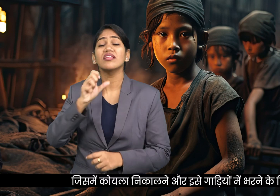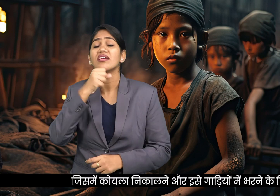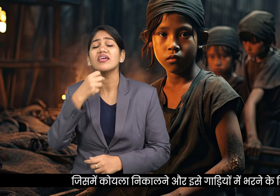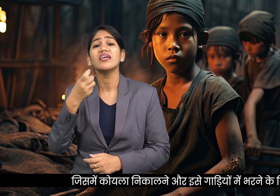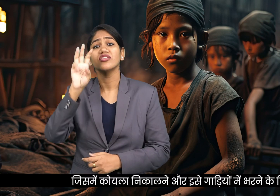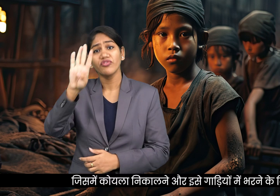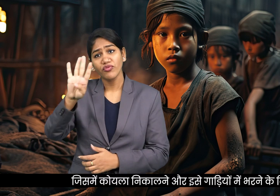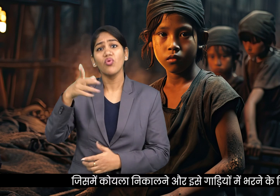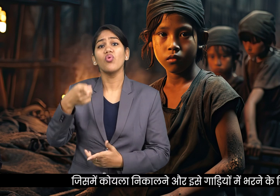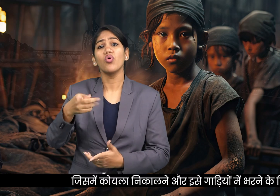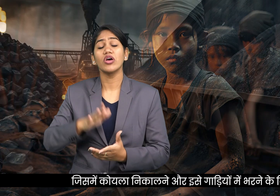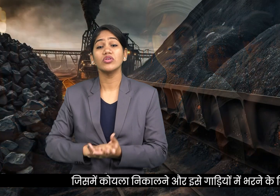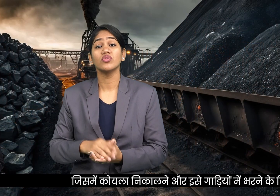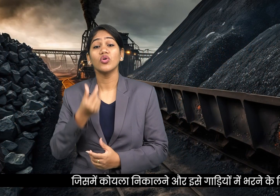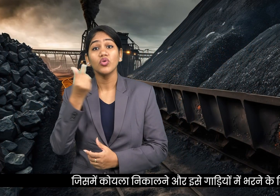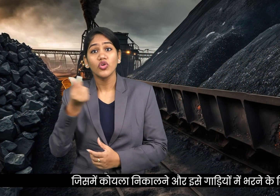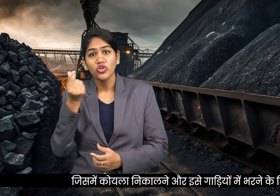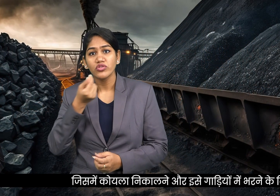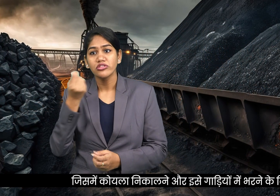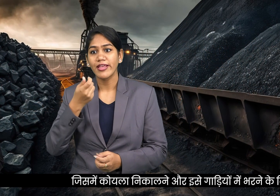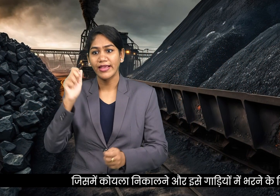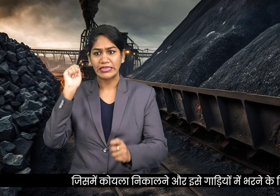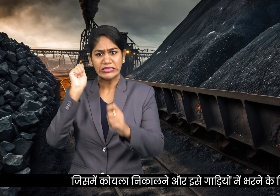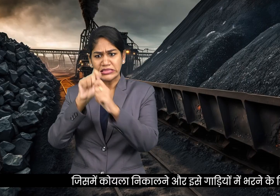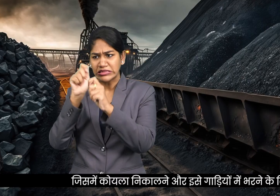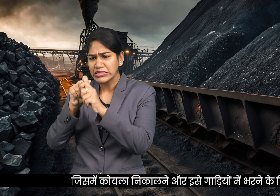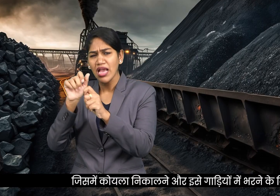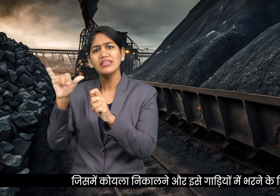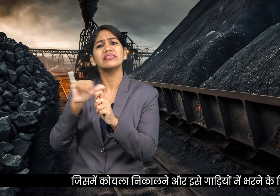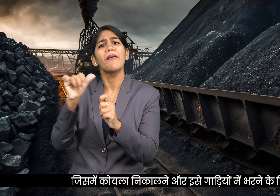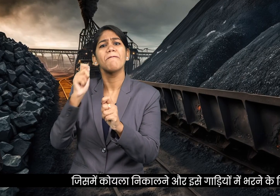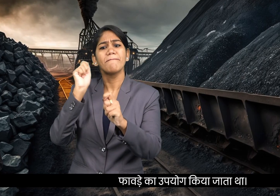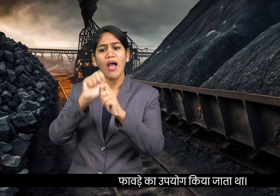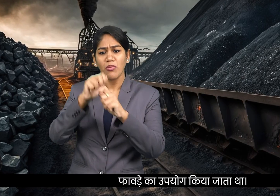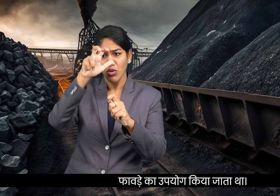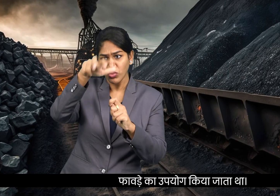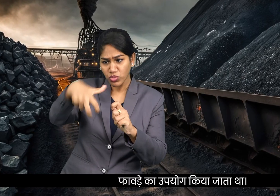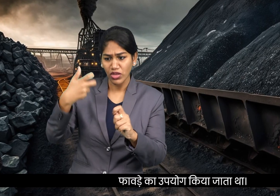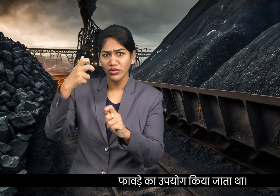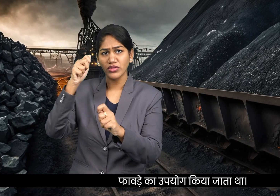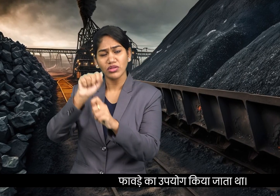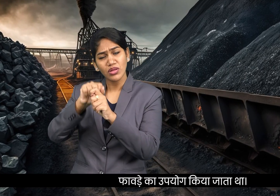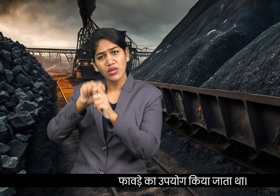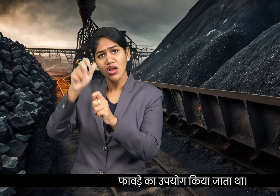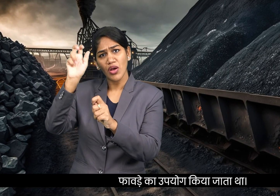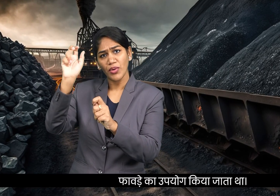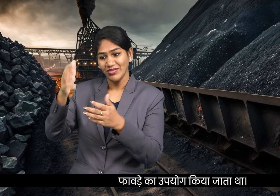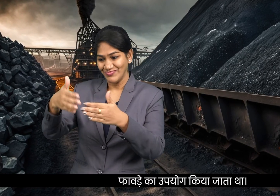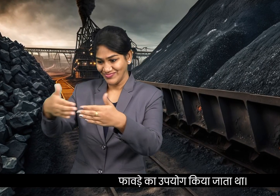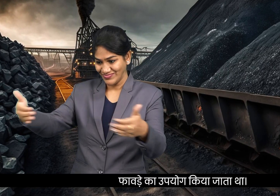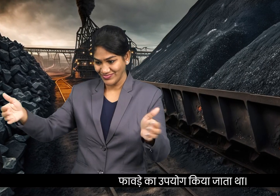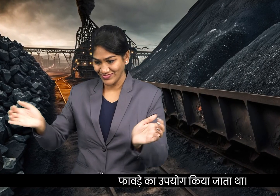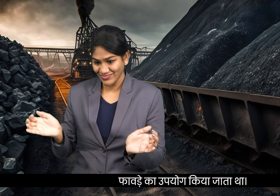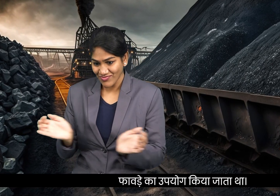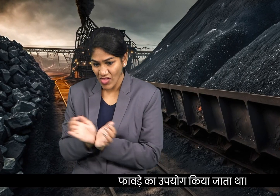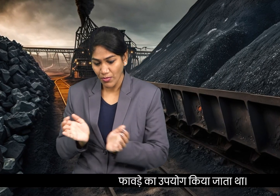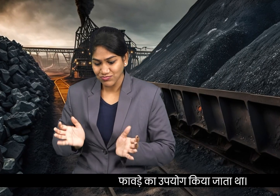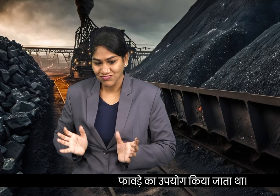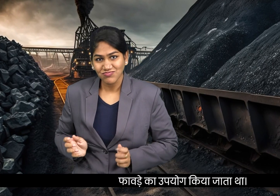जिसमें कोयला निकालने और इसे गाड़ियों में भरने के लिए फावड़े का उपयोग किया जाता था।